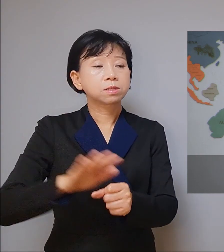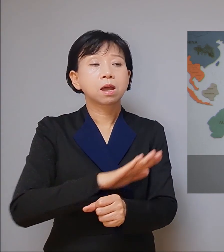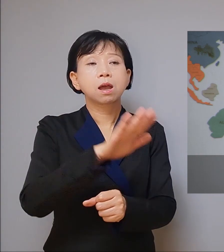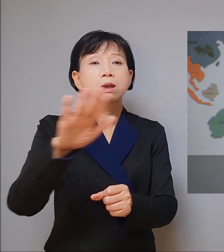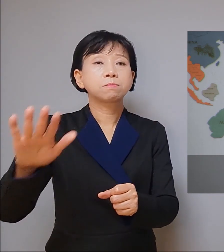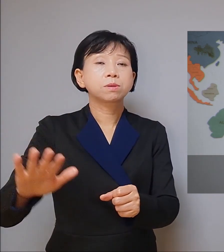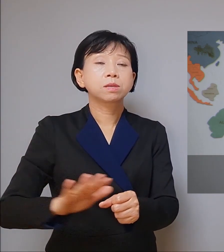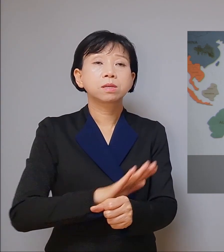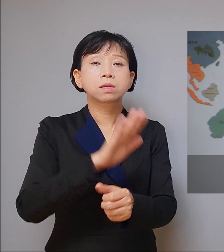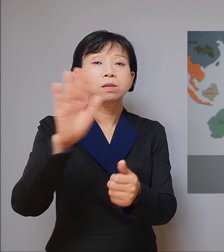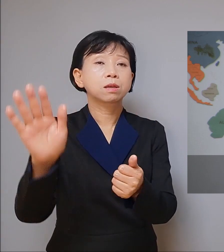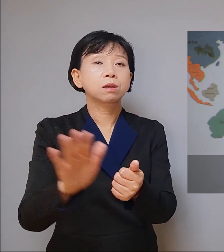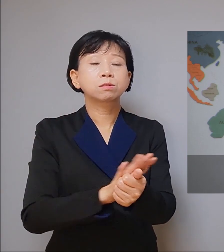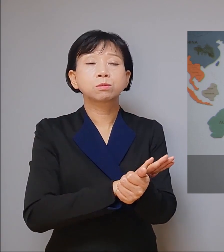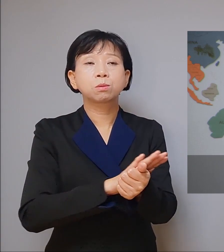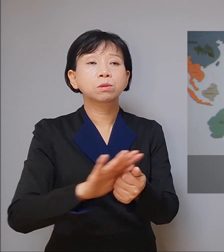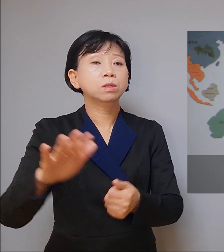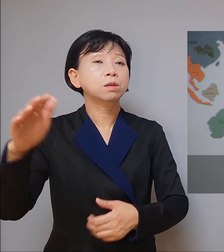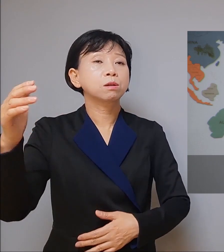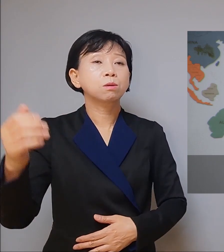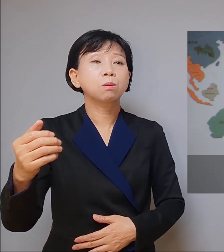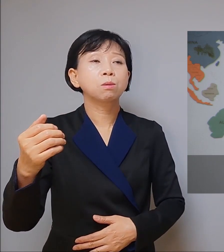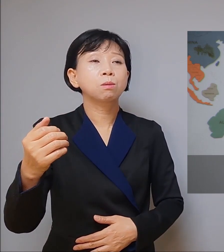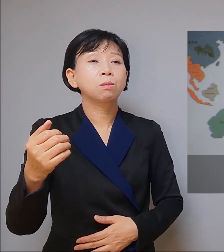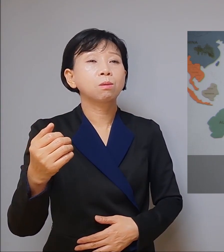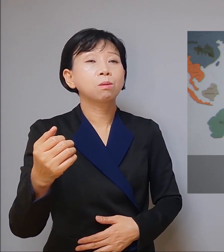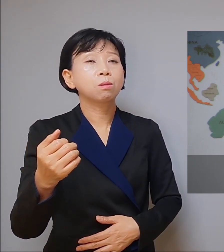보혈 자비의